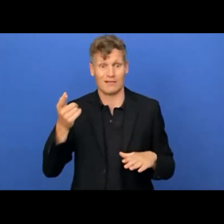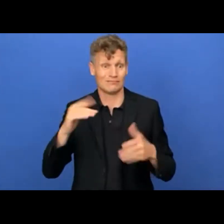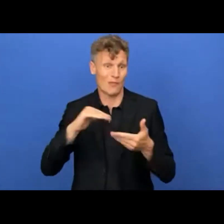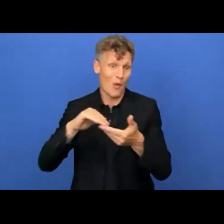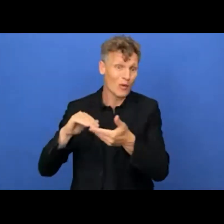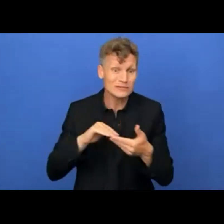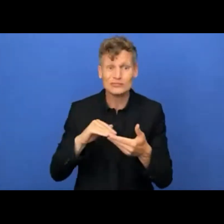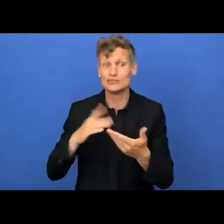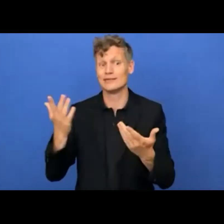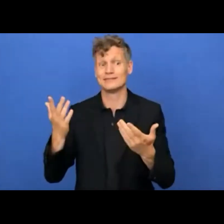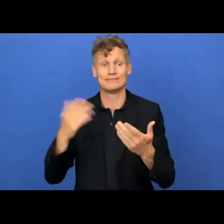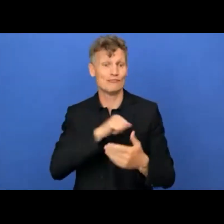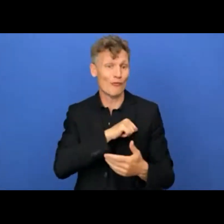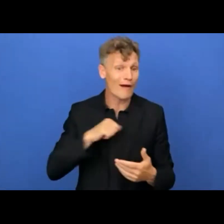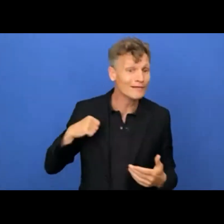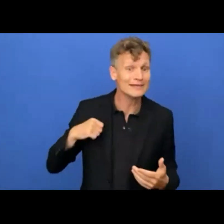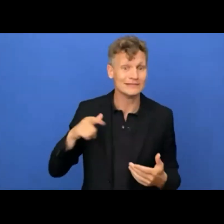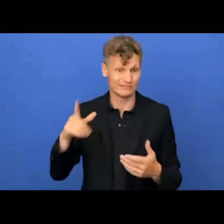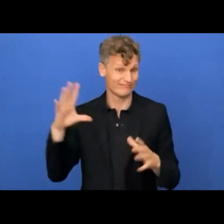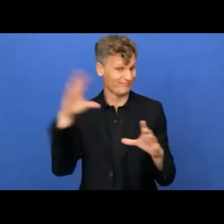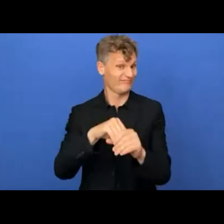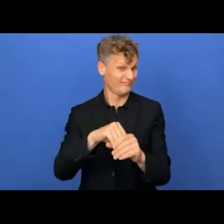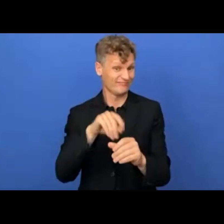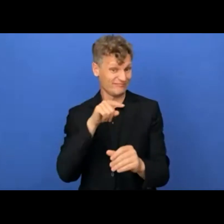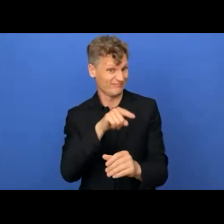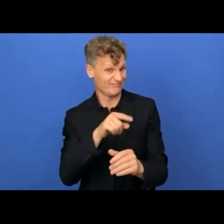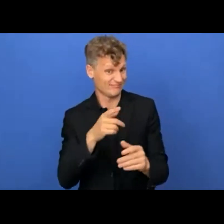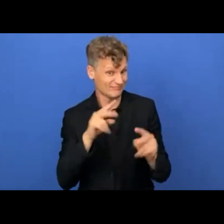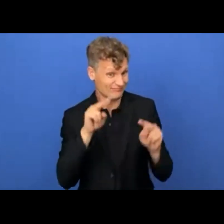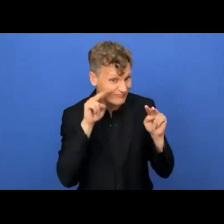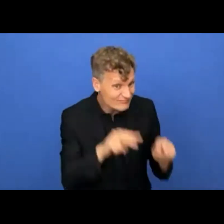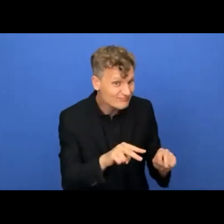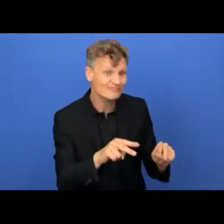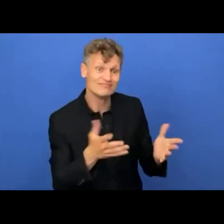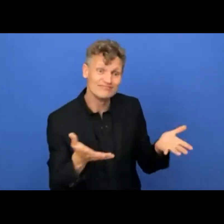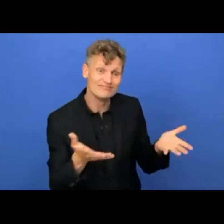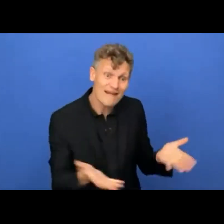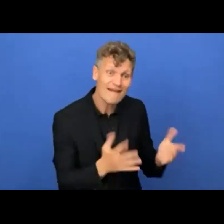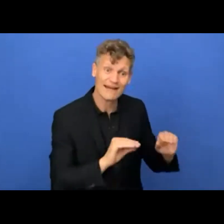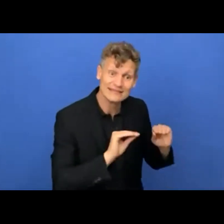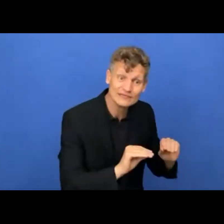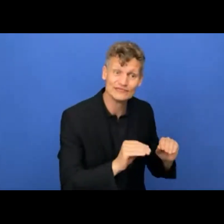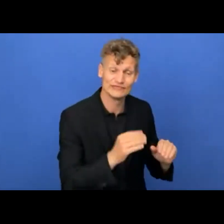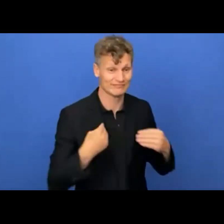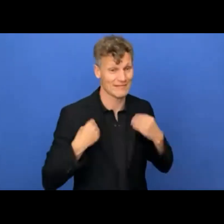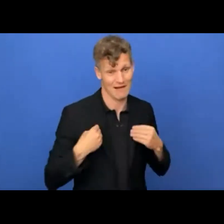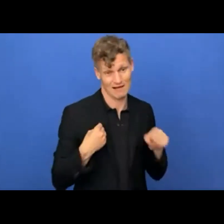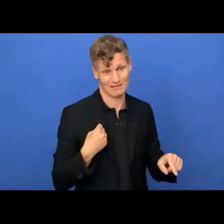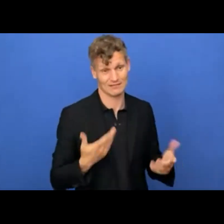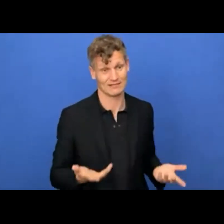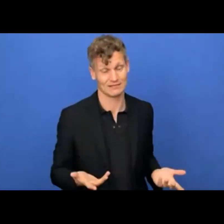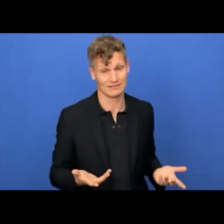non étatiques sont de plus en plus nombreux dans le cadre de l'éducation à la petite enfance. Par exemple,